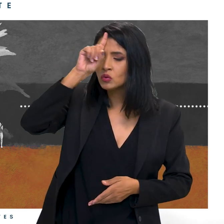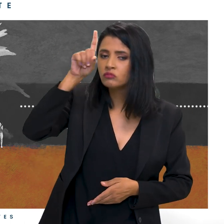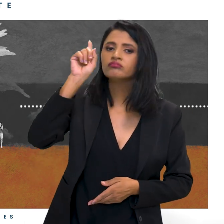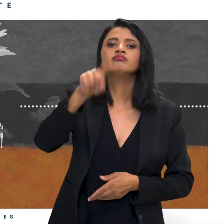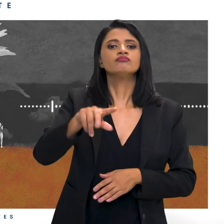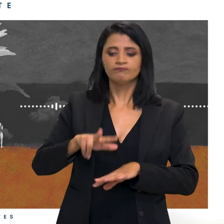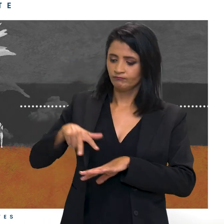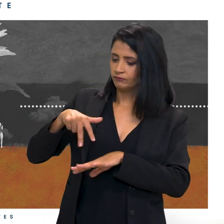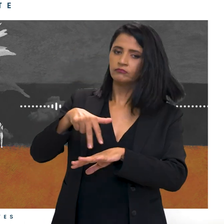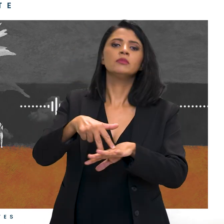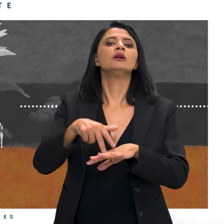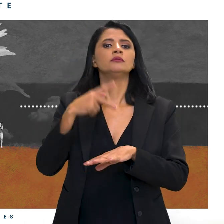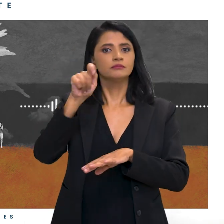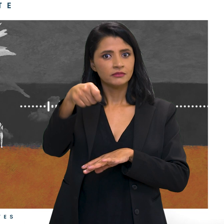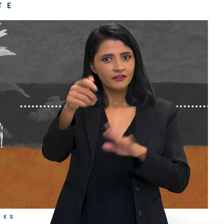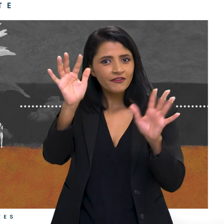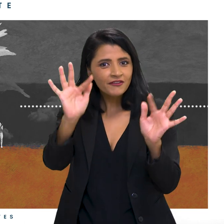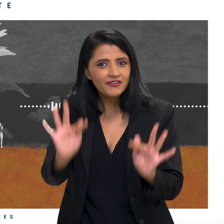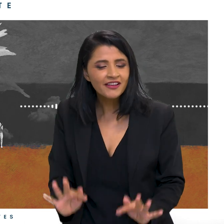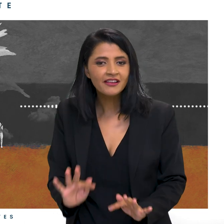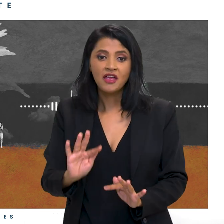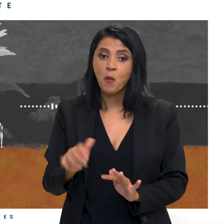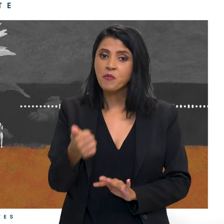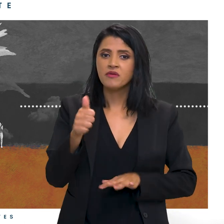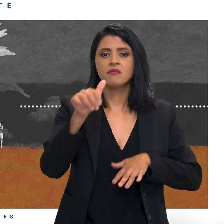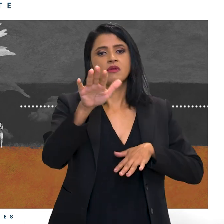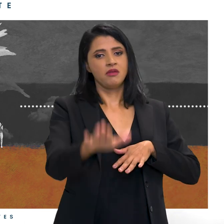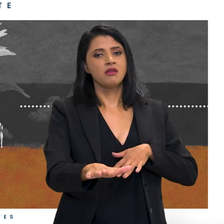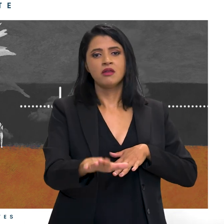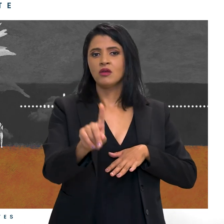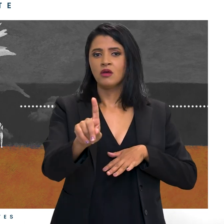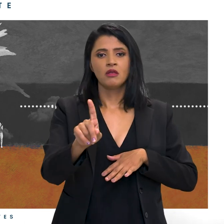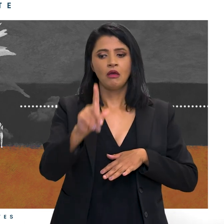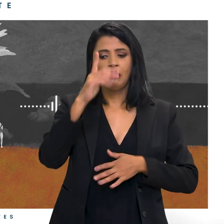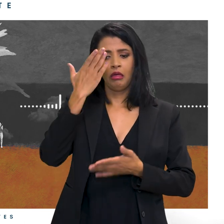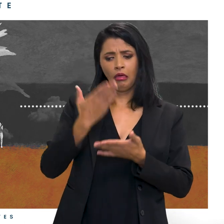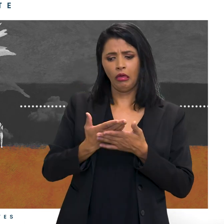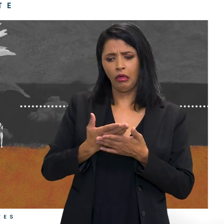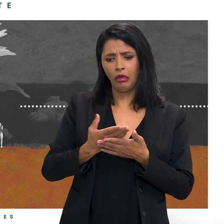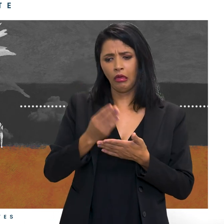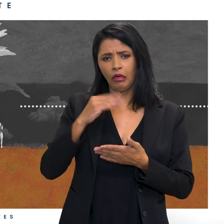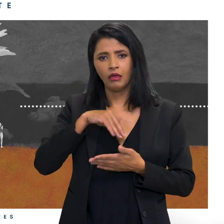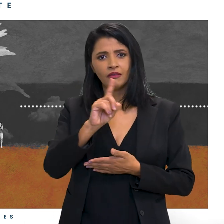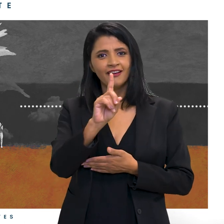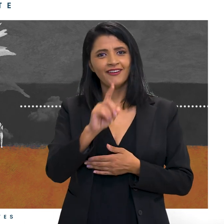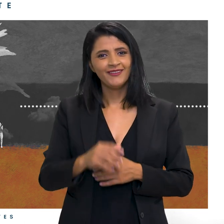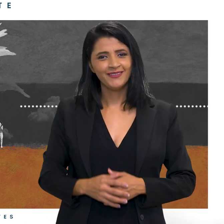dias, levante e seja feliz. Esse é o primeiro passo. Não se desacredite.